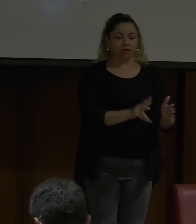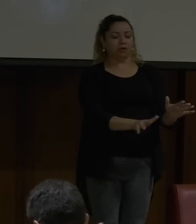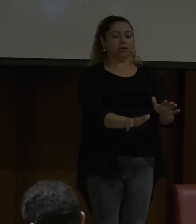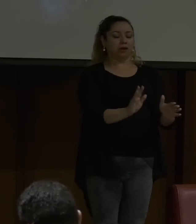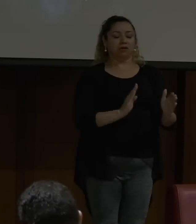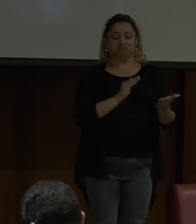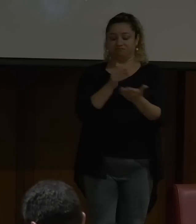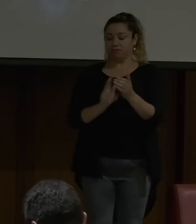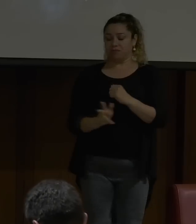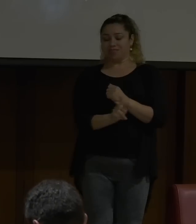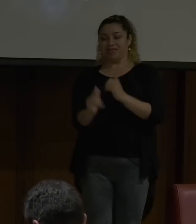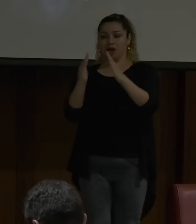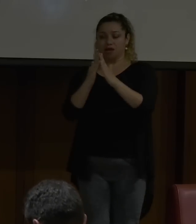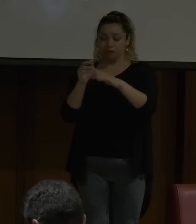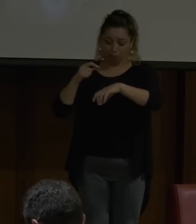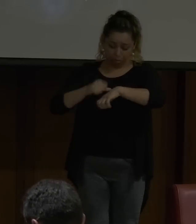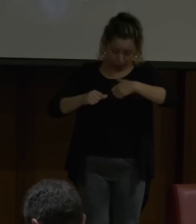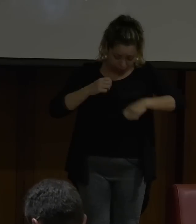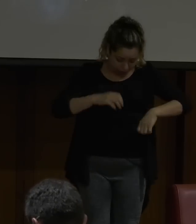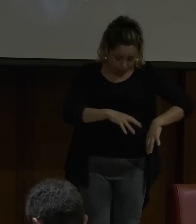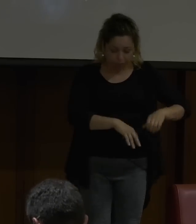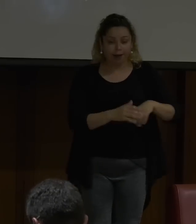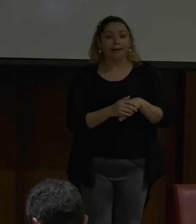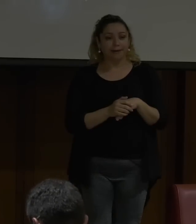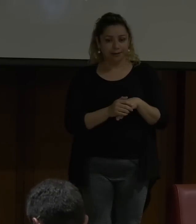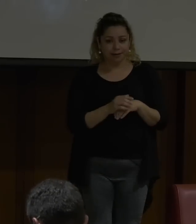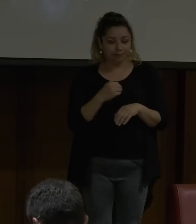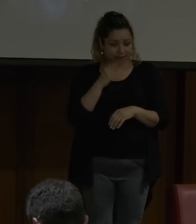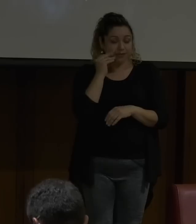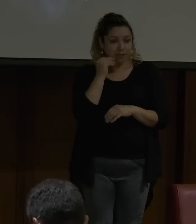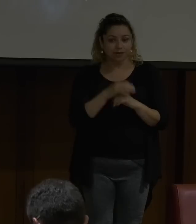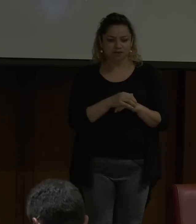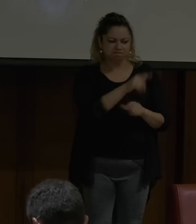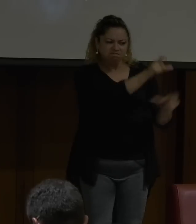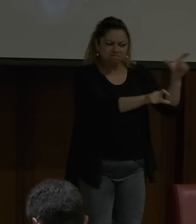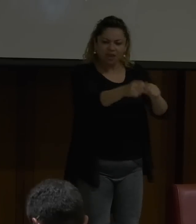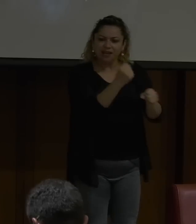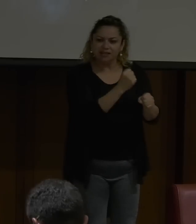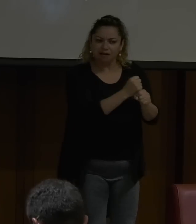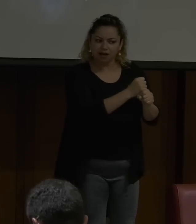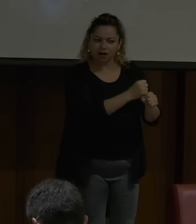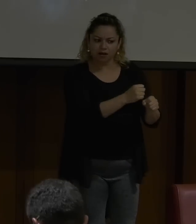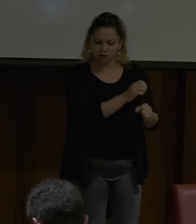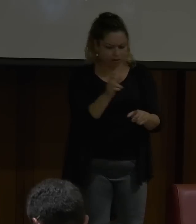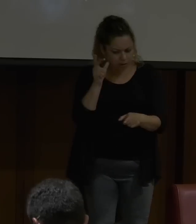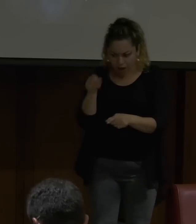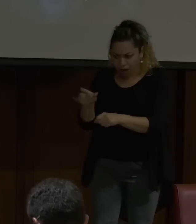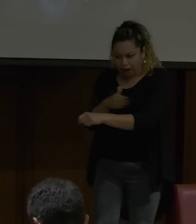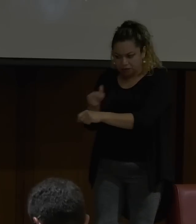con raspones y con todo eso, y de repente unos jornaleros lo oyen cantar una ranchera y lo aplauden y